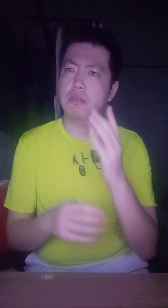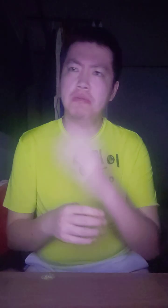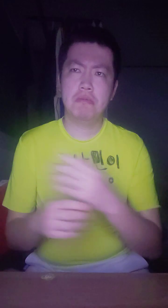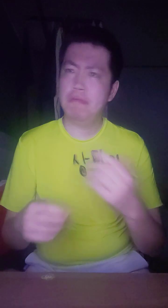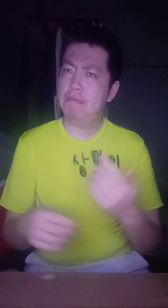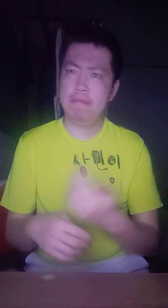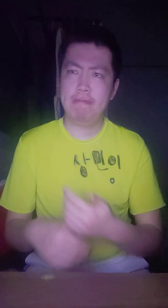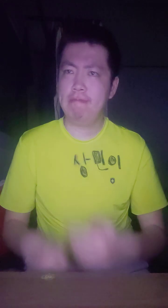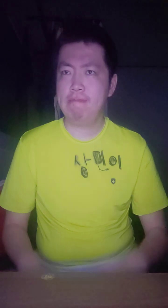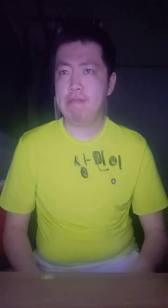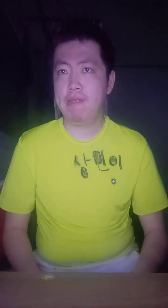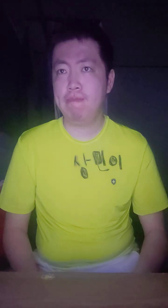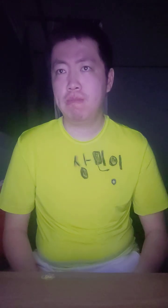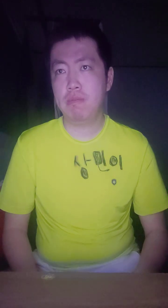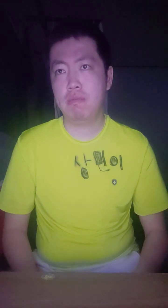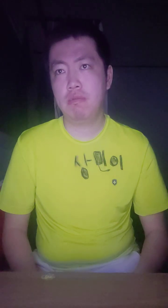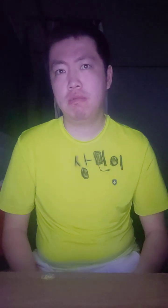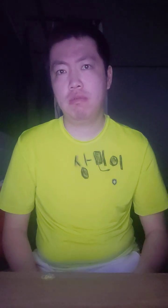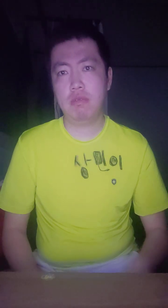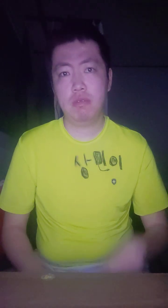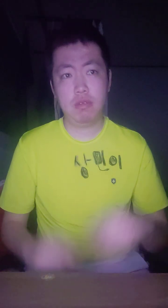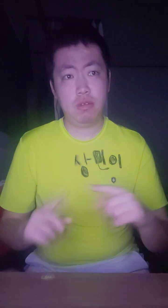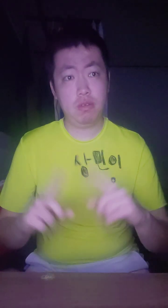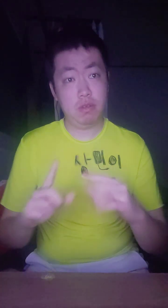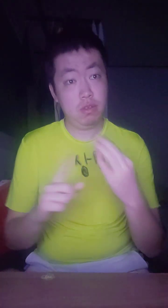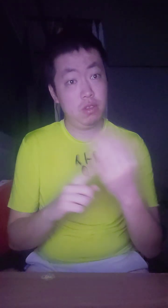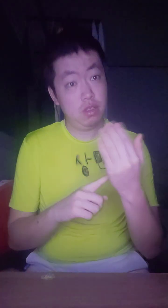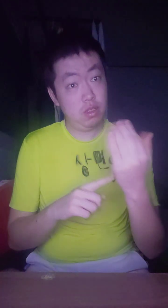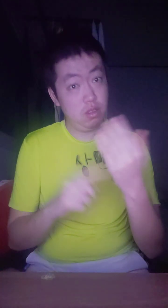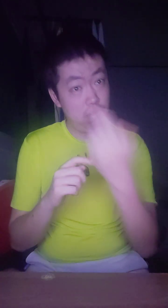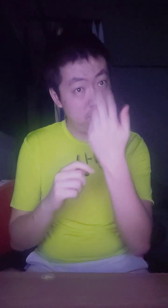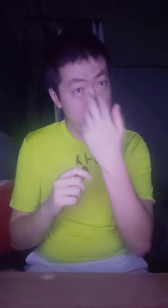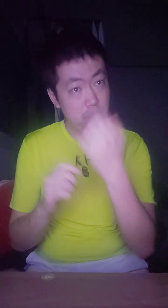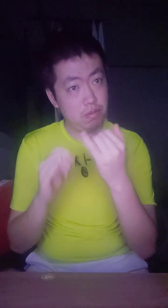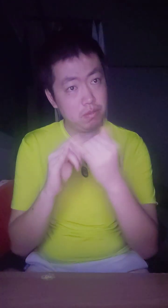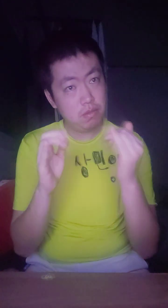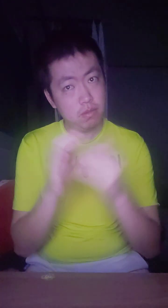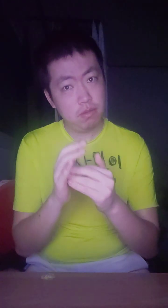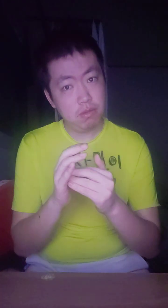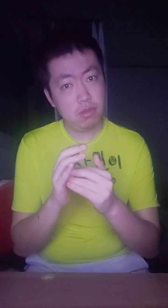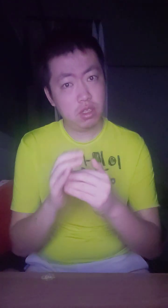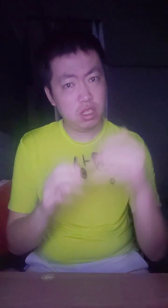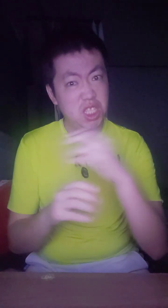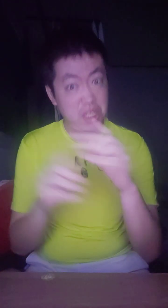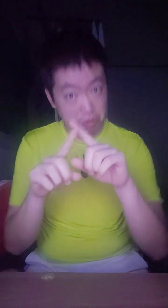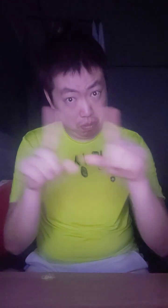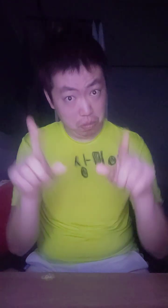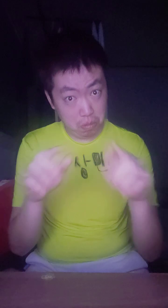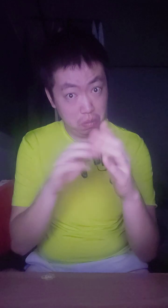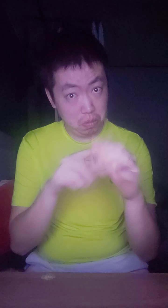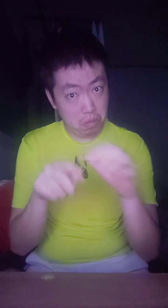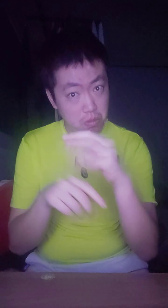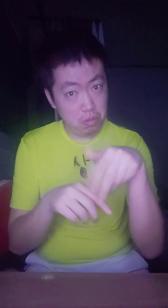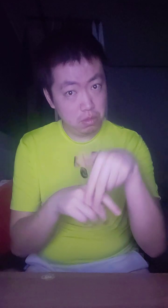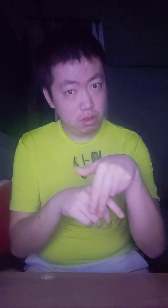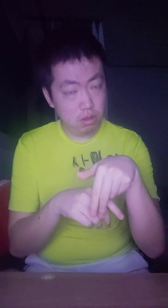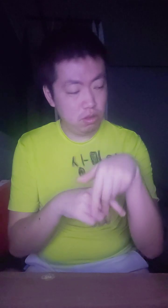없는 것으로 알려졌습니다. 그러니까 점검하는 내용이 화장실 상태라든지 칸막이 잠금 상태라든지 이런 걸